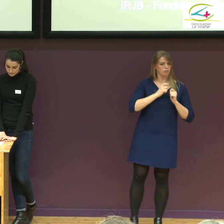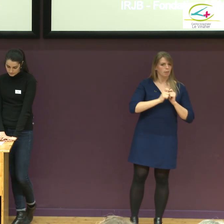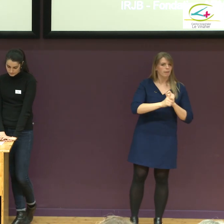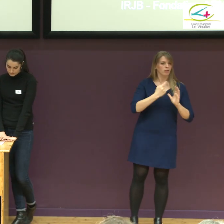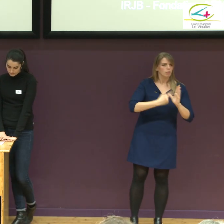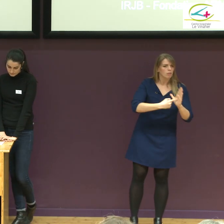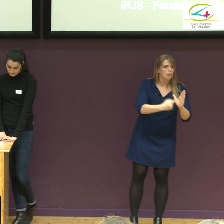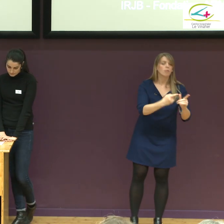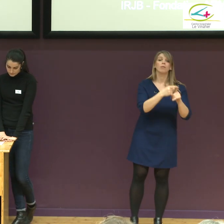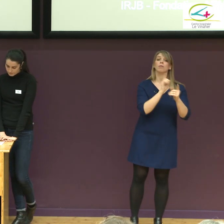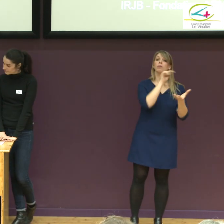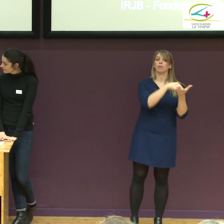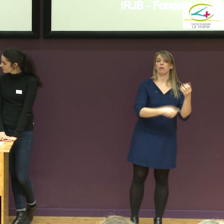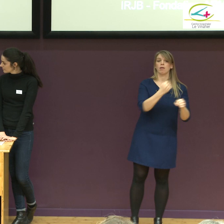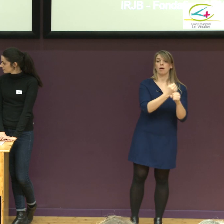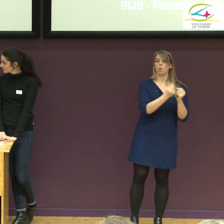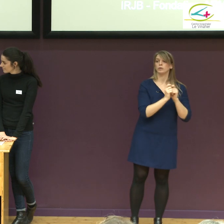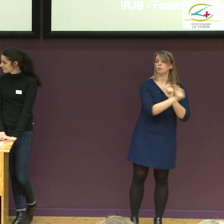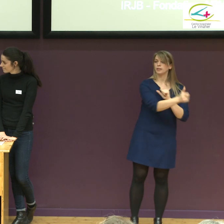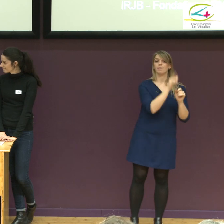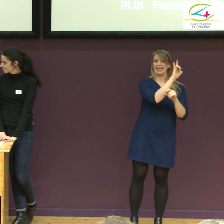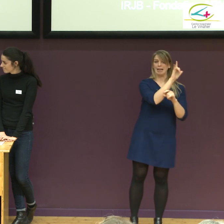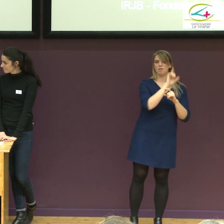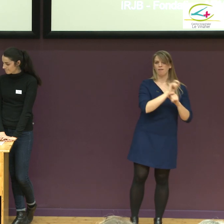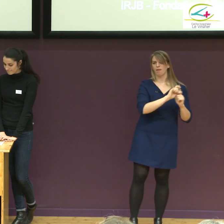à Lille, mais qui va bientôt s'étendre chez vous.